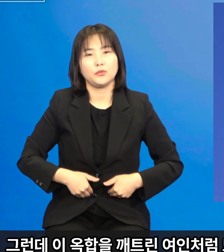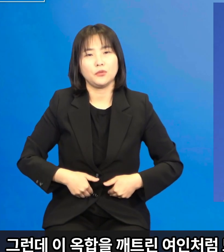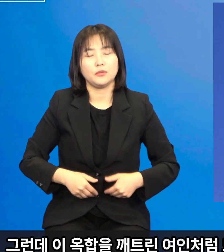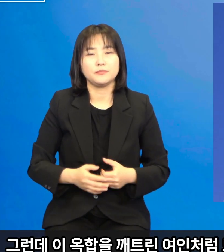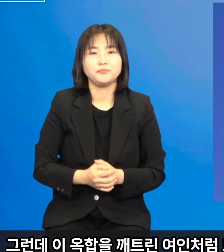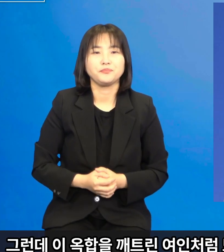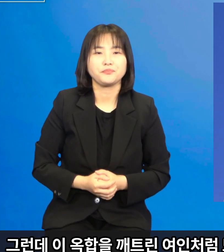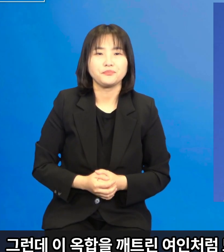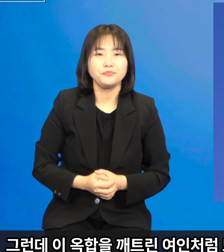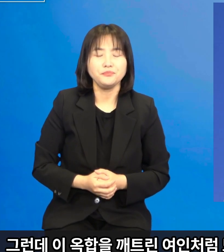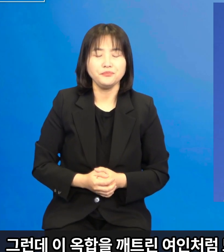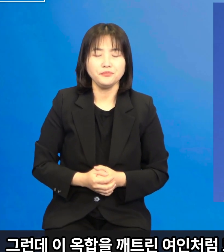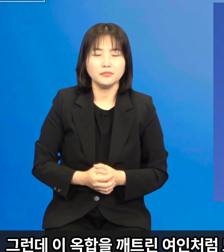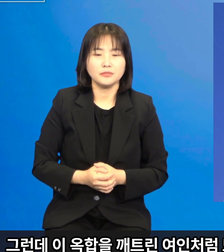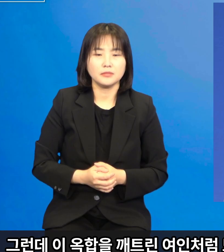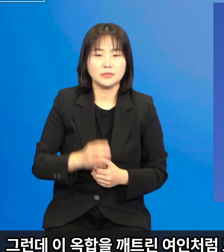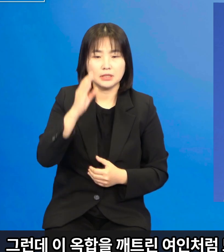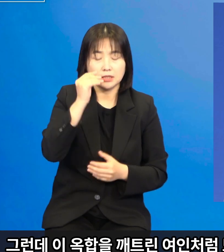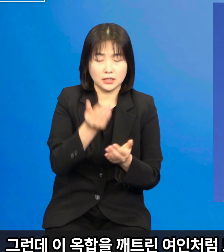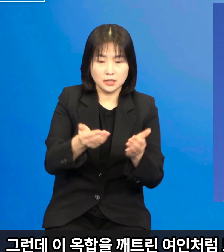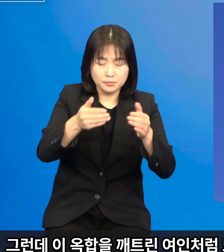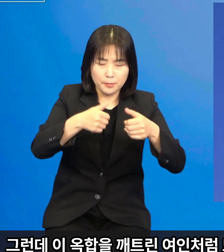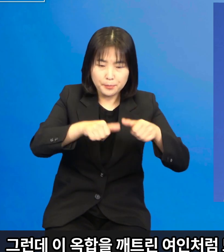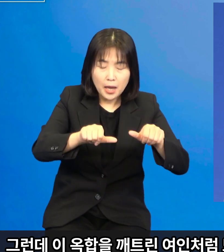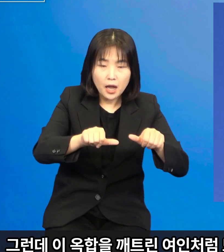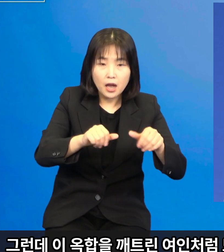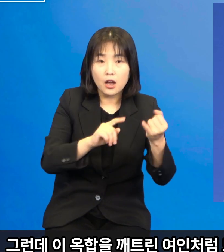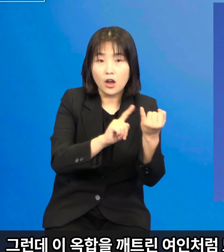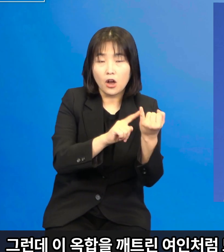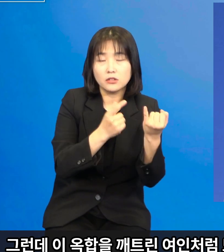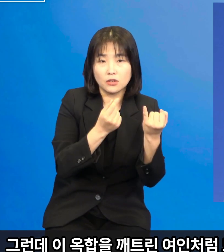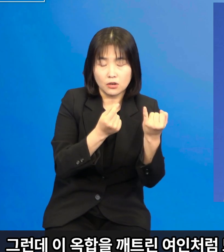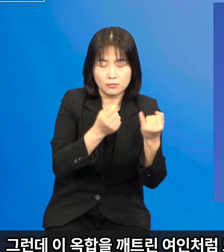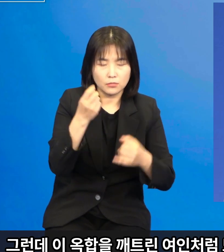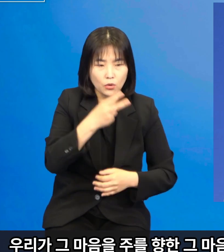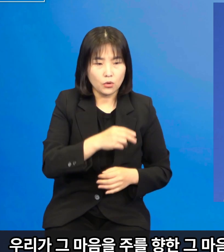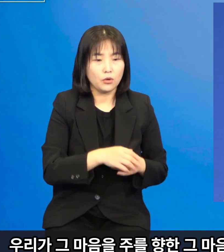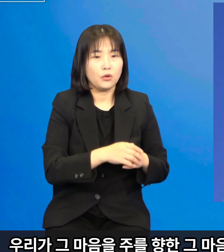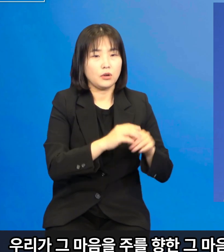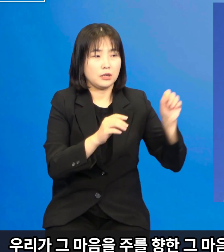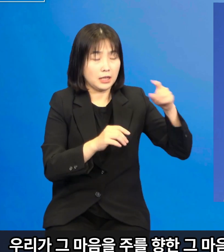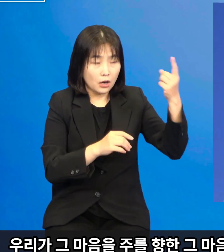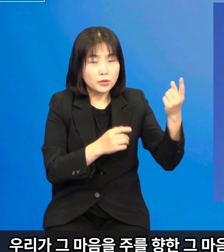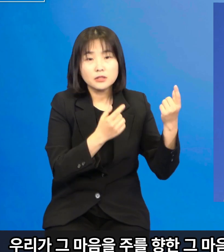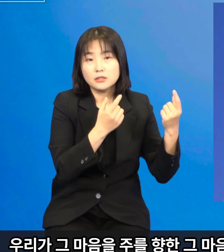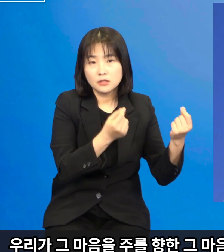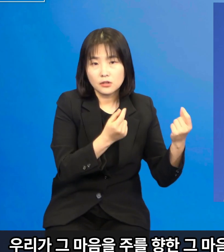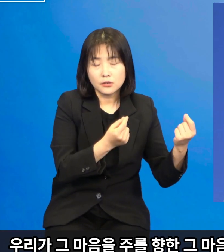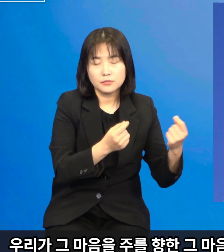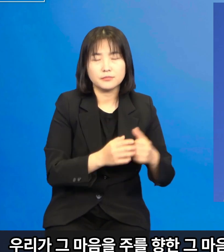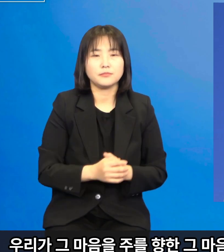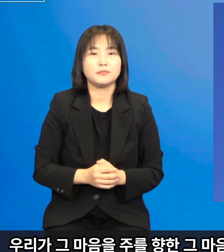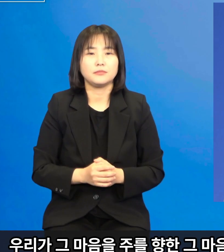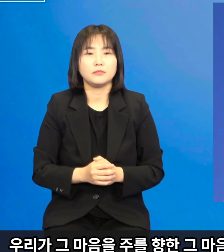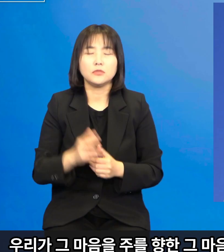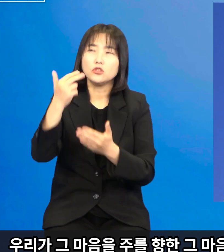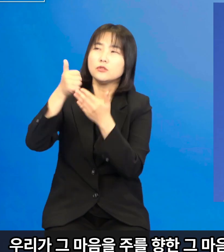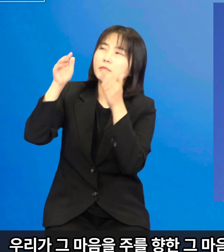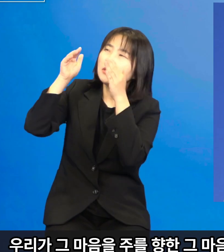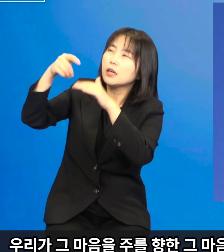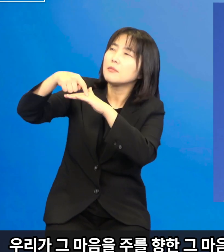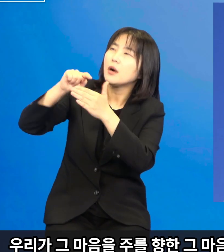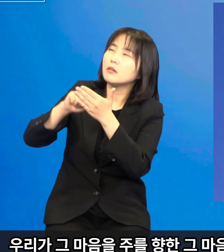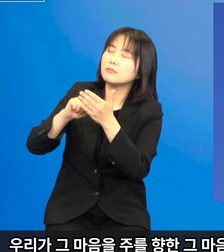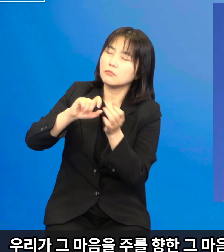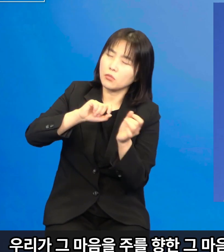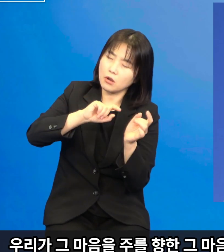옥합을 깨트린 여인처럼 또 하나님의 괴를 생각했던 다윗처럼 우리가 그 마음을, 주를 향한 그 마음을